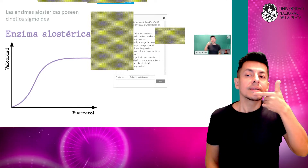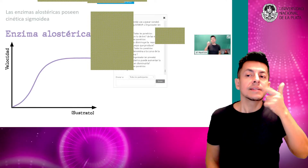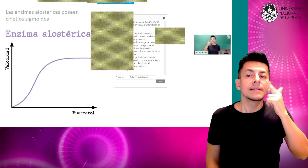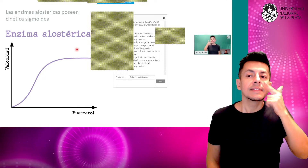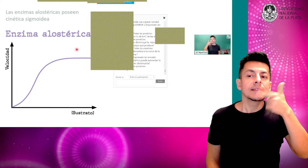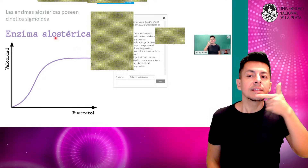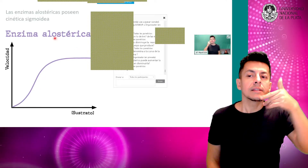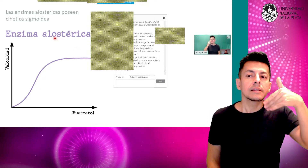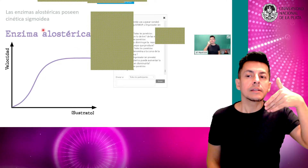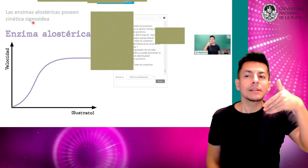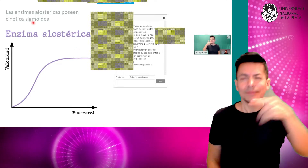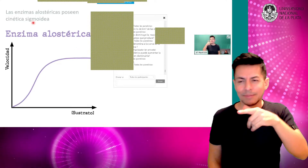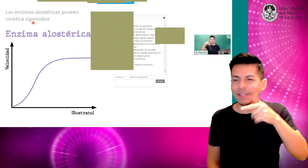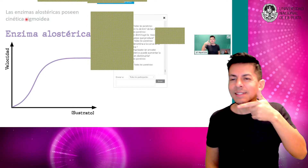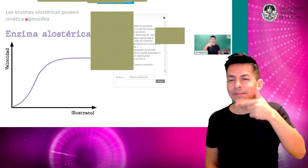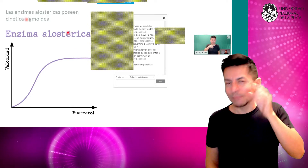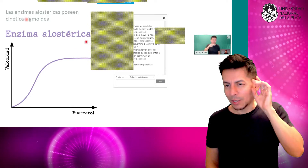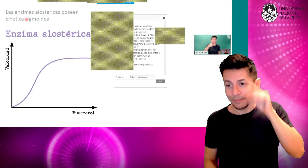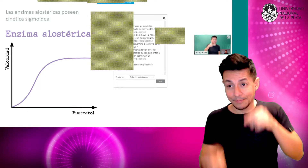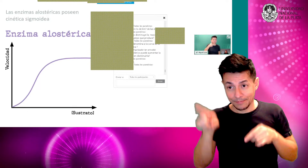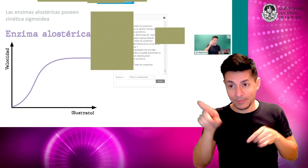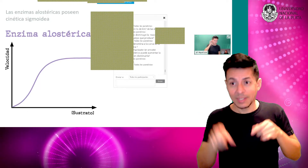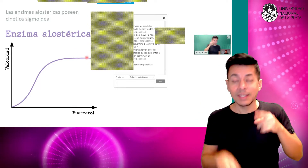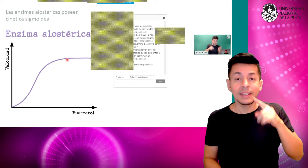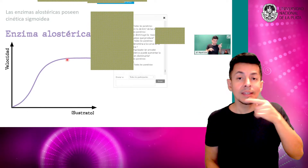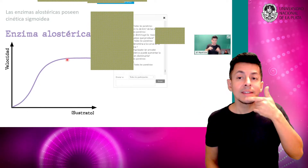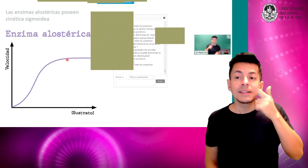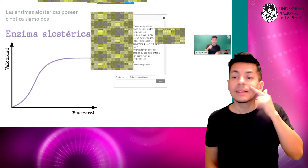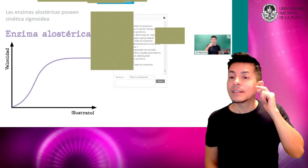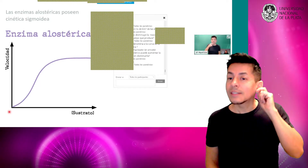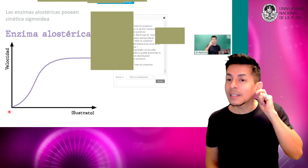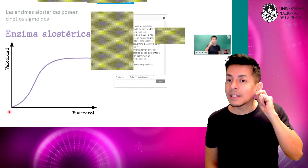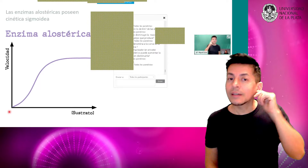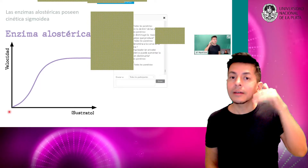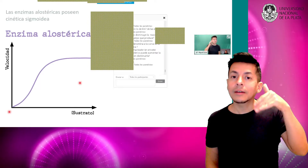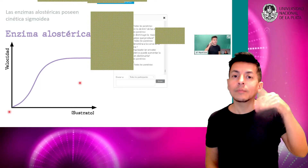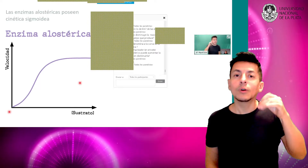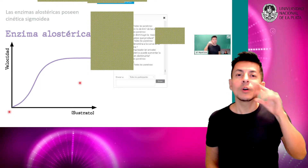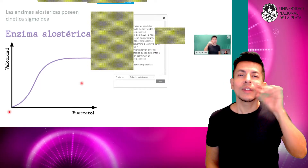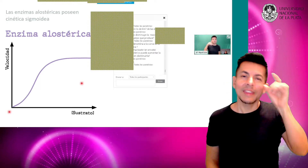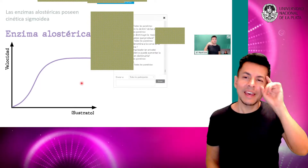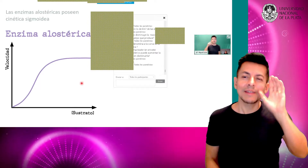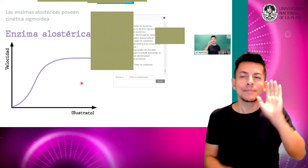Como una S. Acuérdense, sigmoidea con una S.